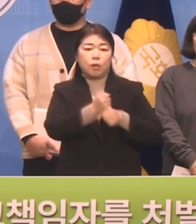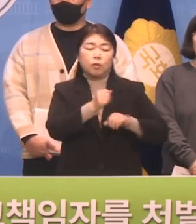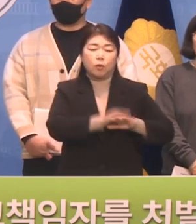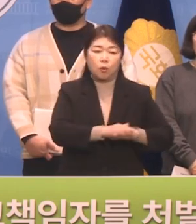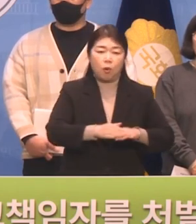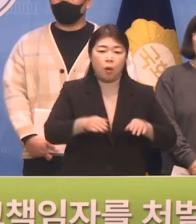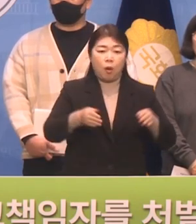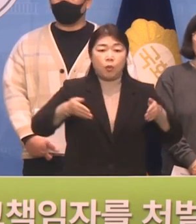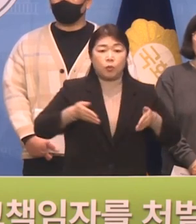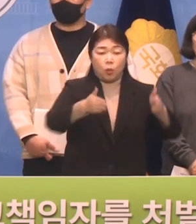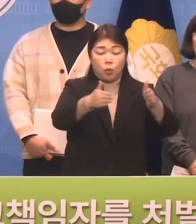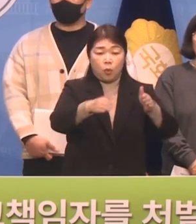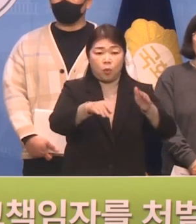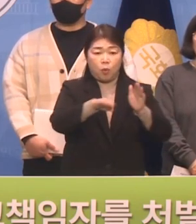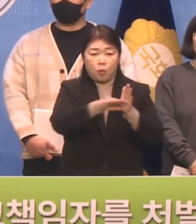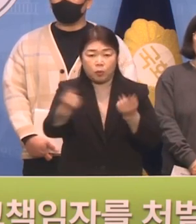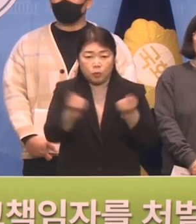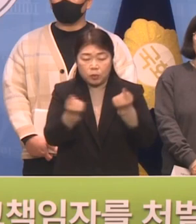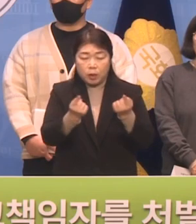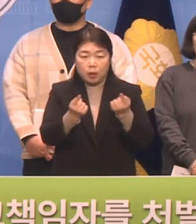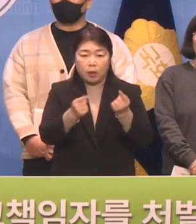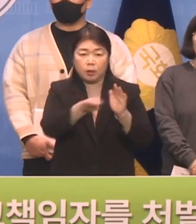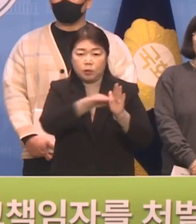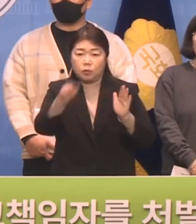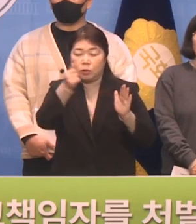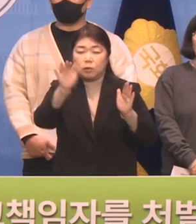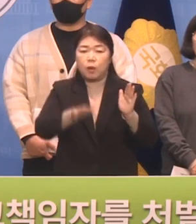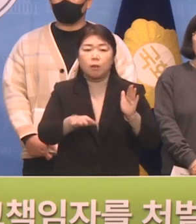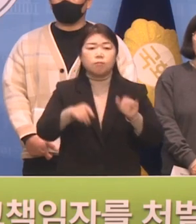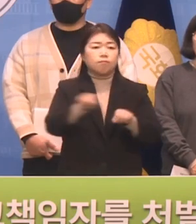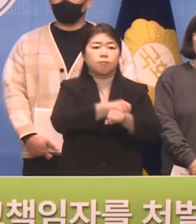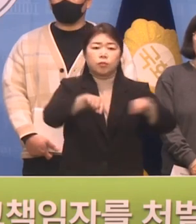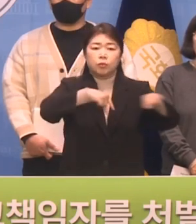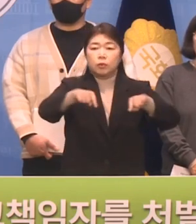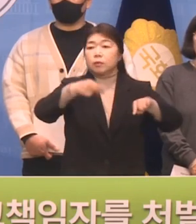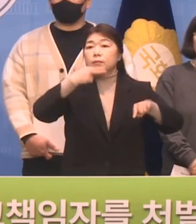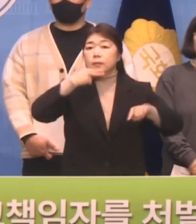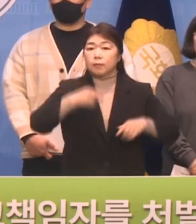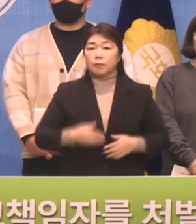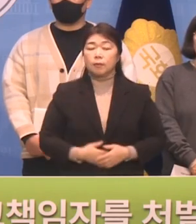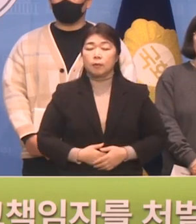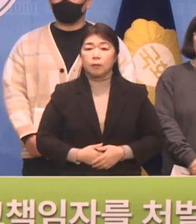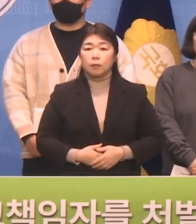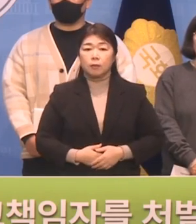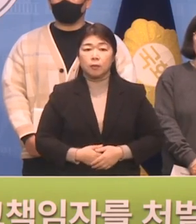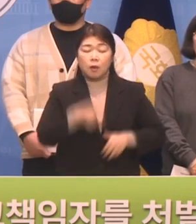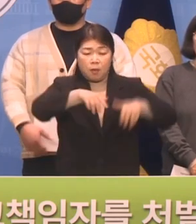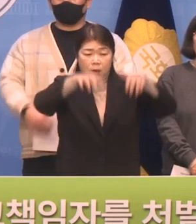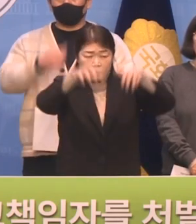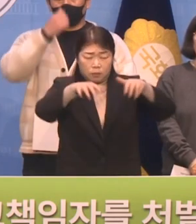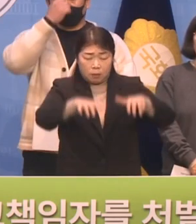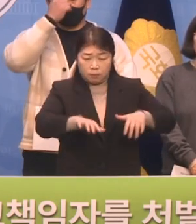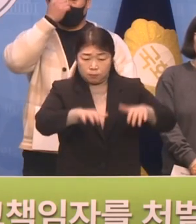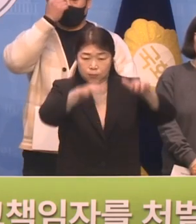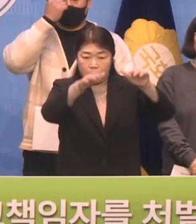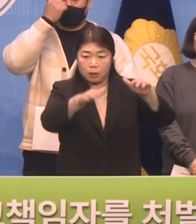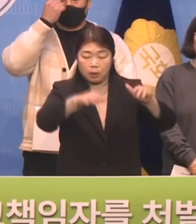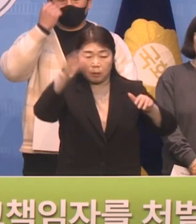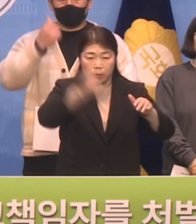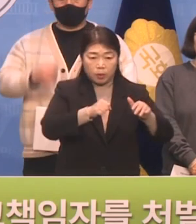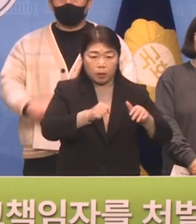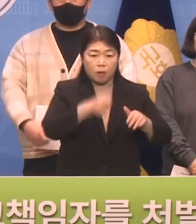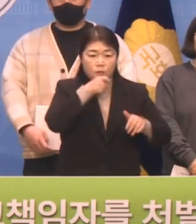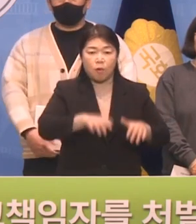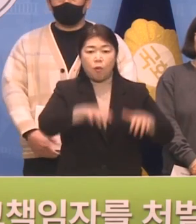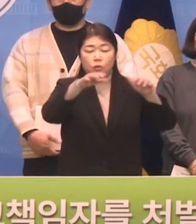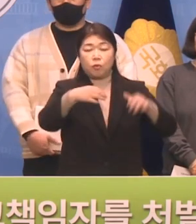기준도 충족되었지만 아무런 조치도 없었습니다. 참사 당일 새벽에 홍수 경보가